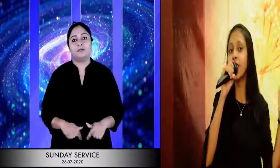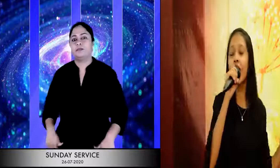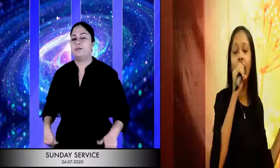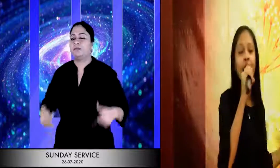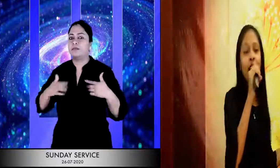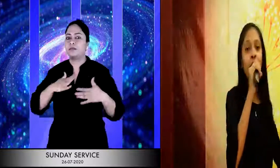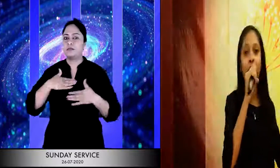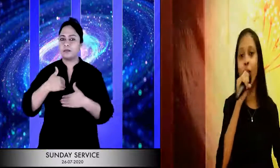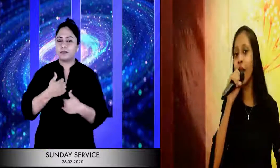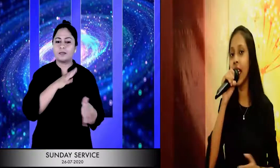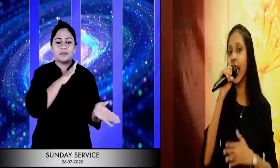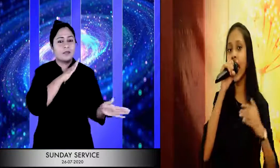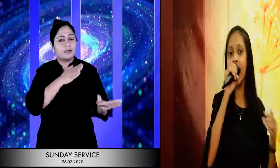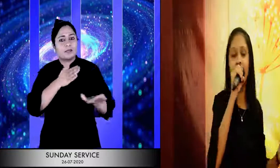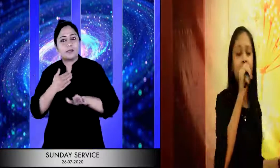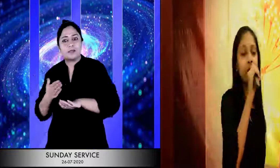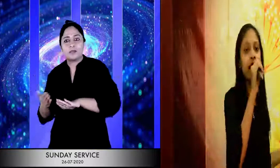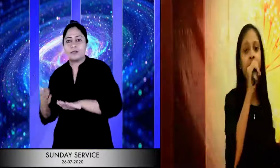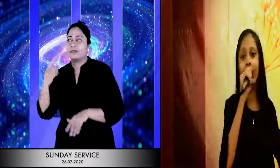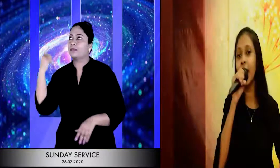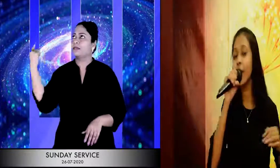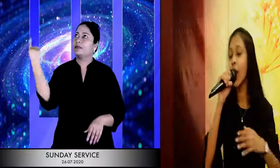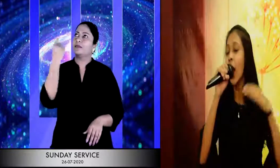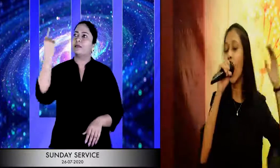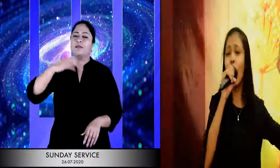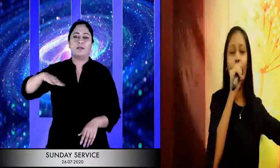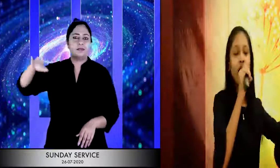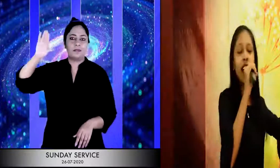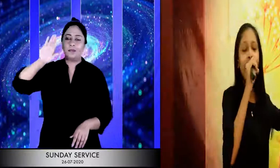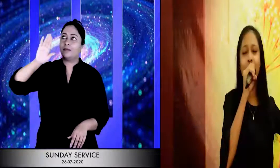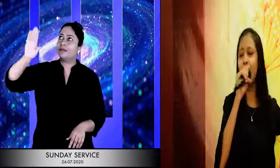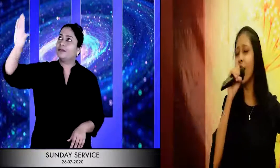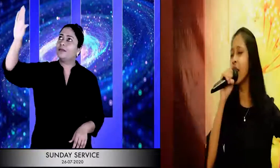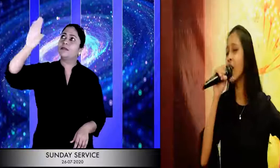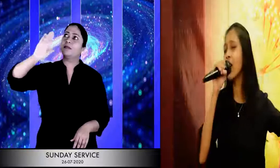যে মরি আমি ওরে জন্য,